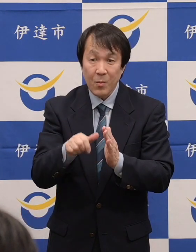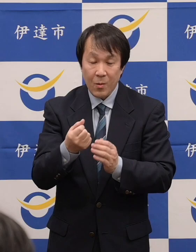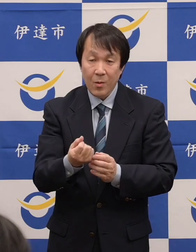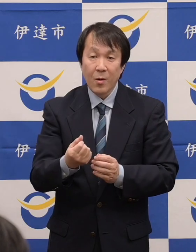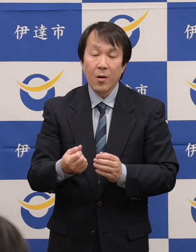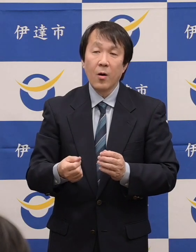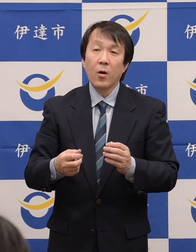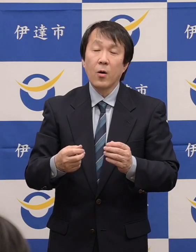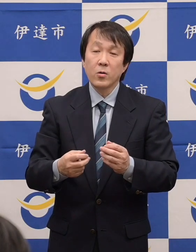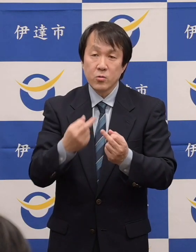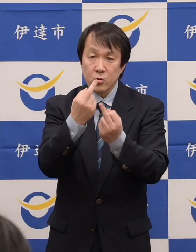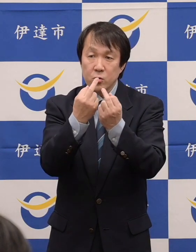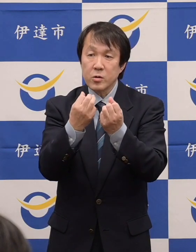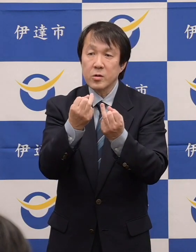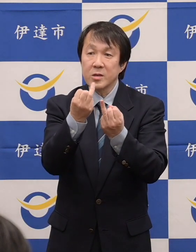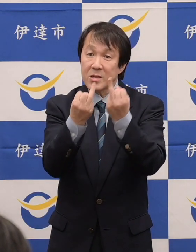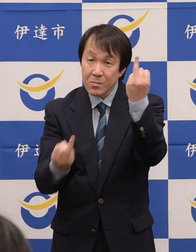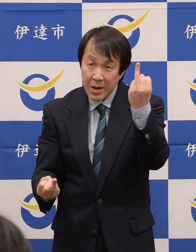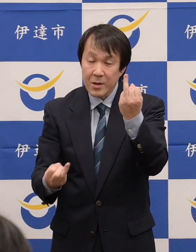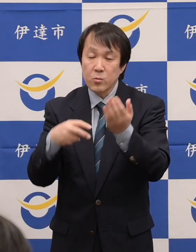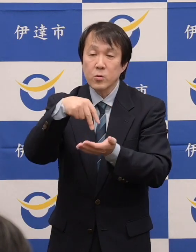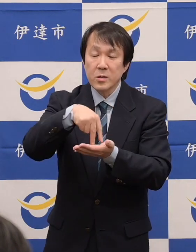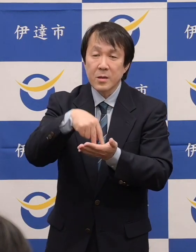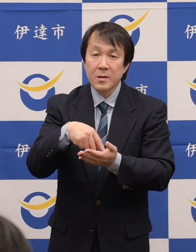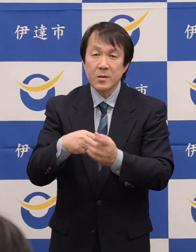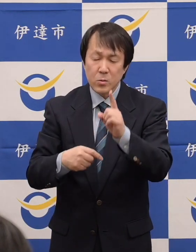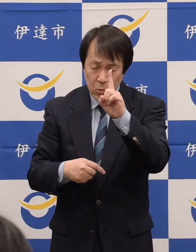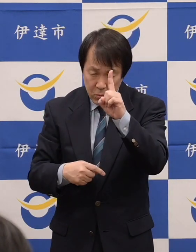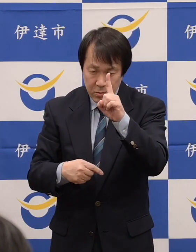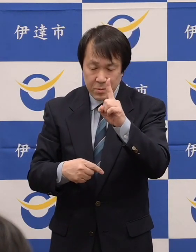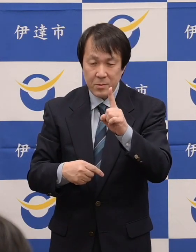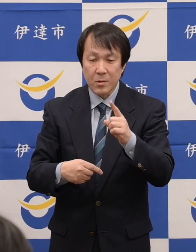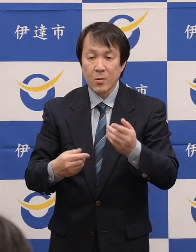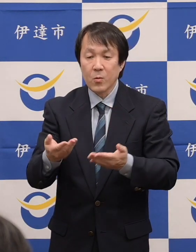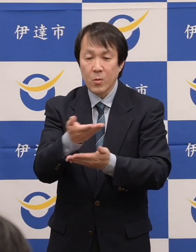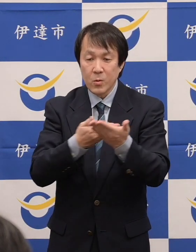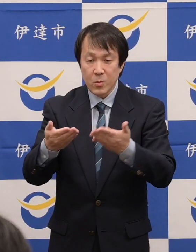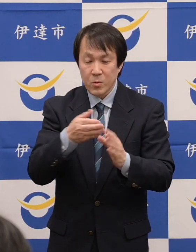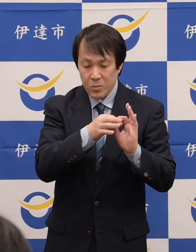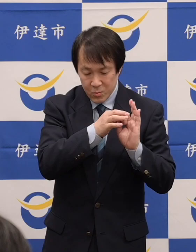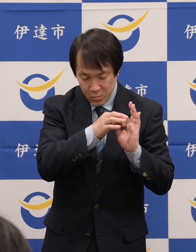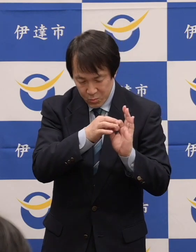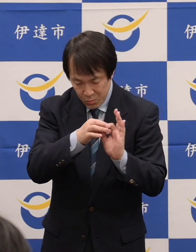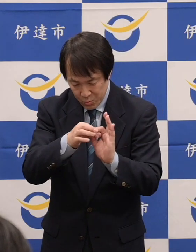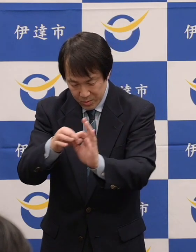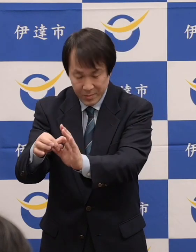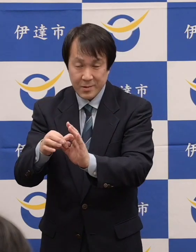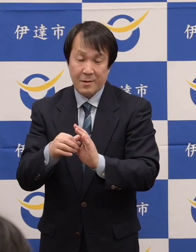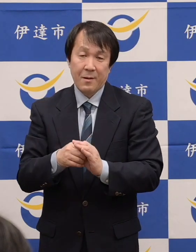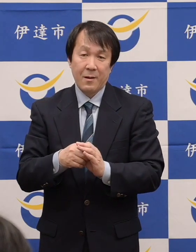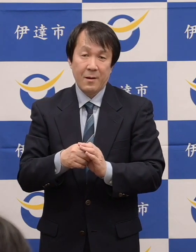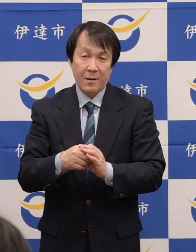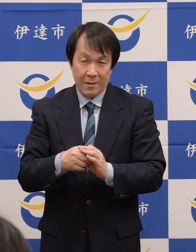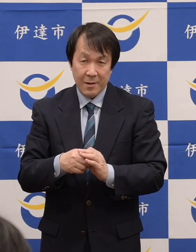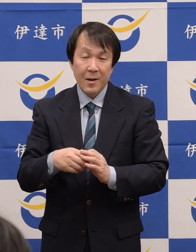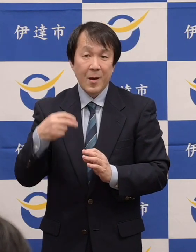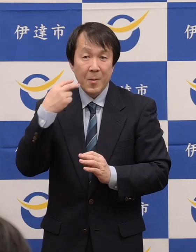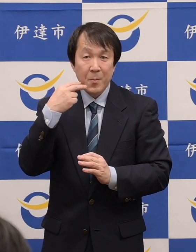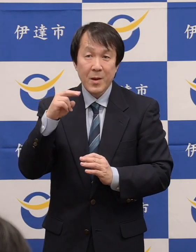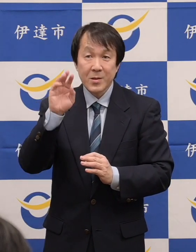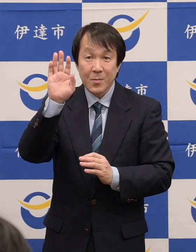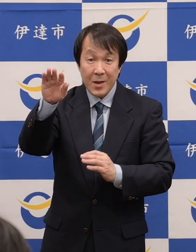てこれまで多くの交流をしてきたところでございます。松前町には災害の時にはこちらに来ていただい